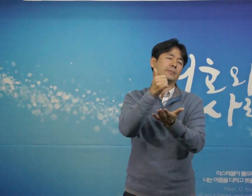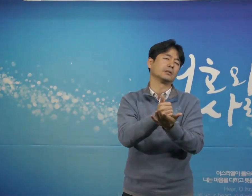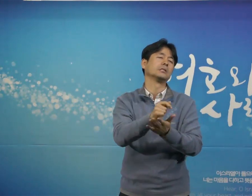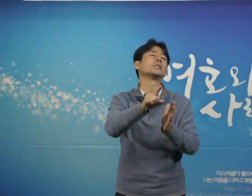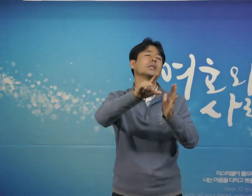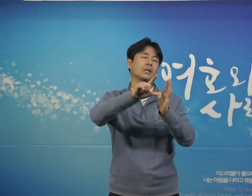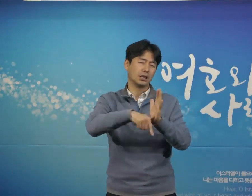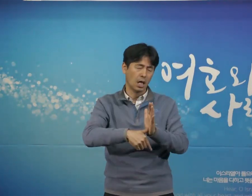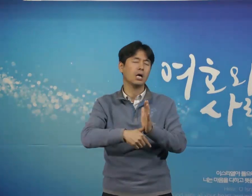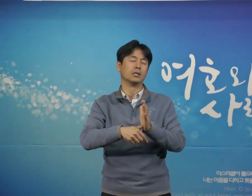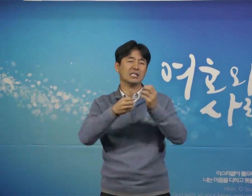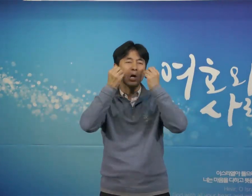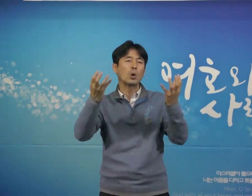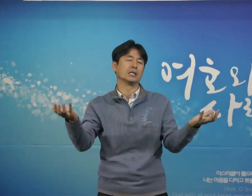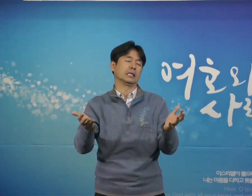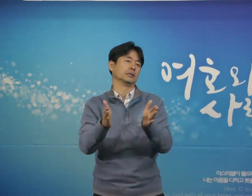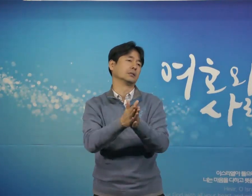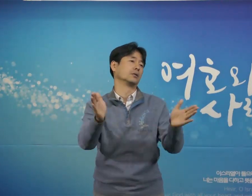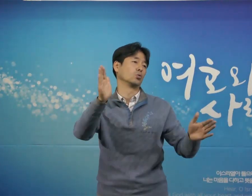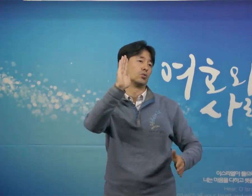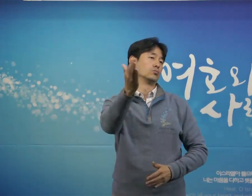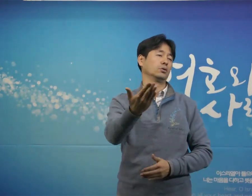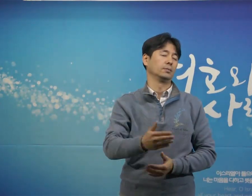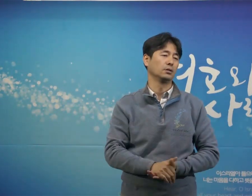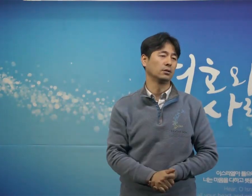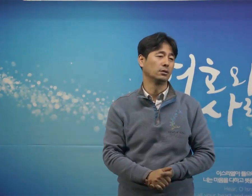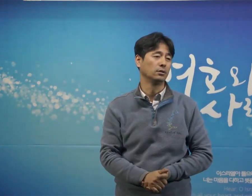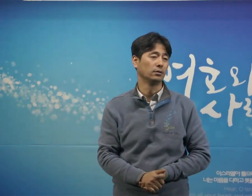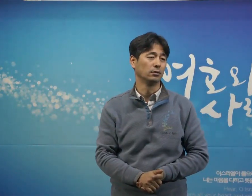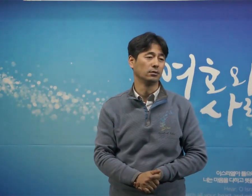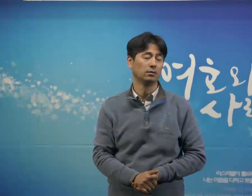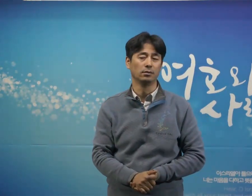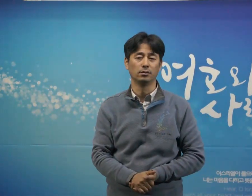때 하나님께서 그때 새 일을 행하시게 되는 것입니다.